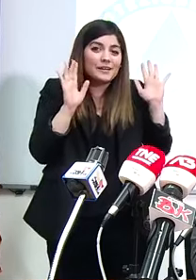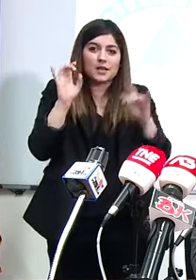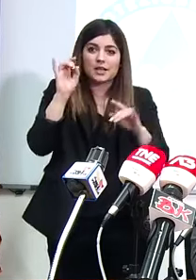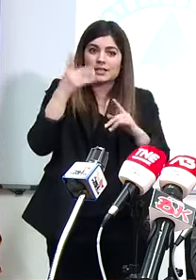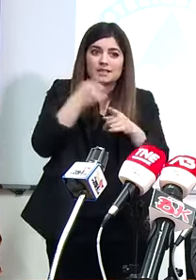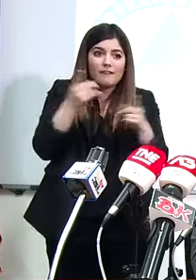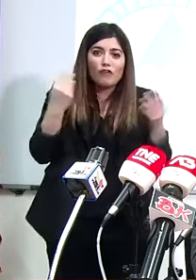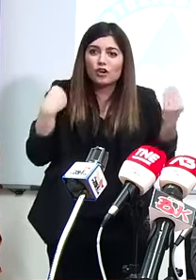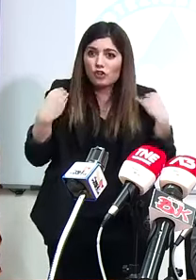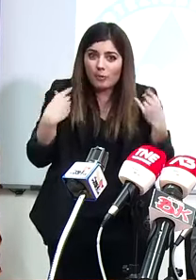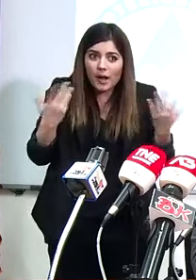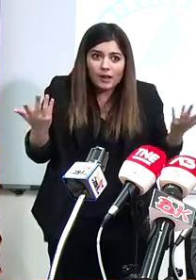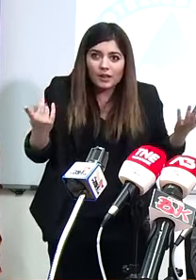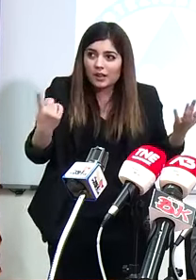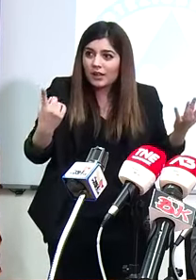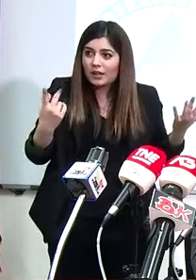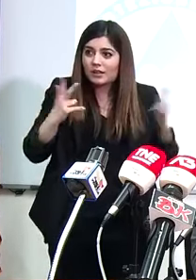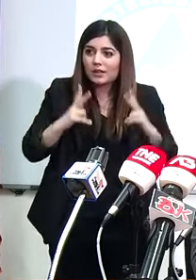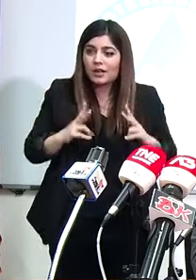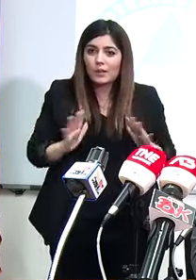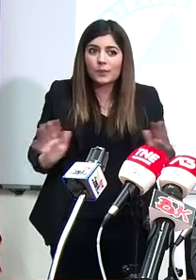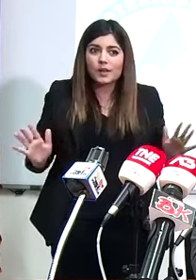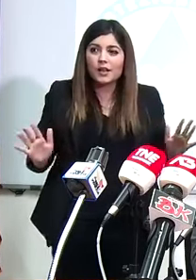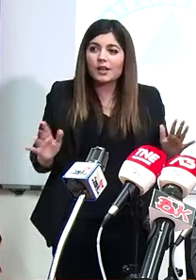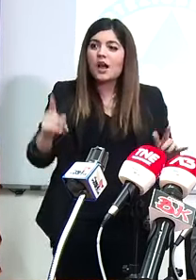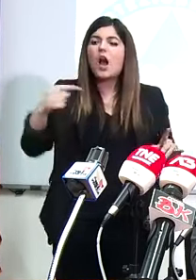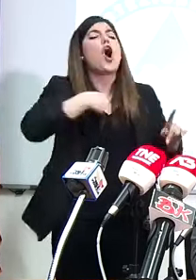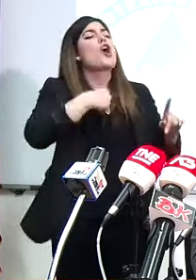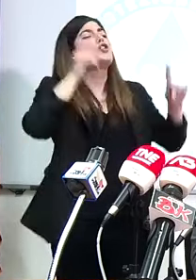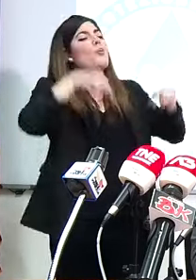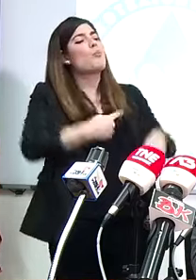posto di piceno